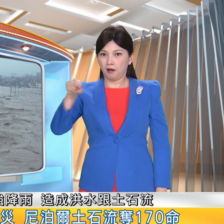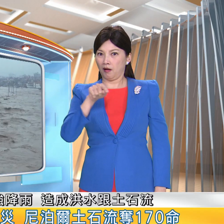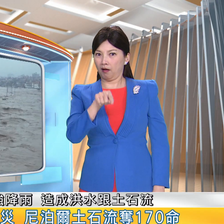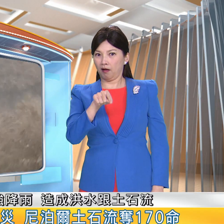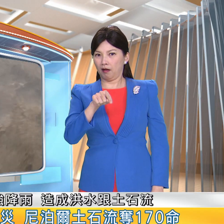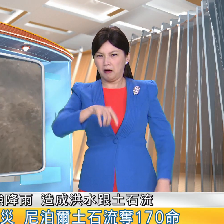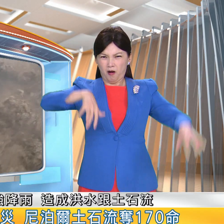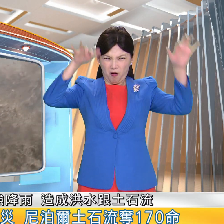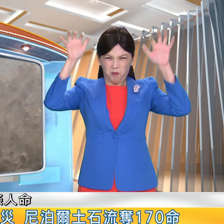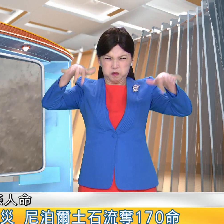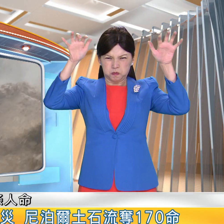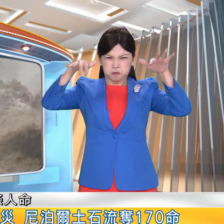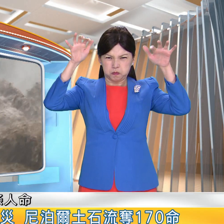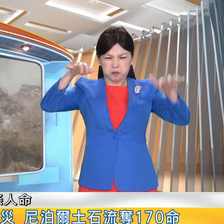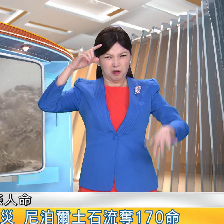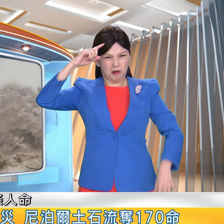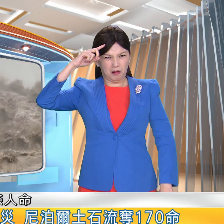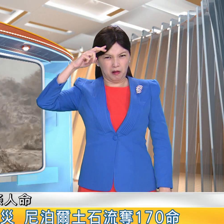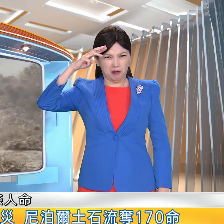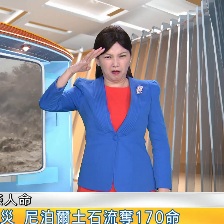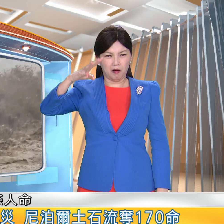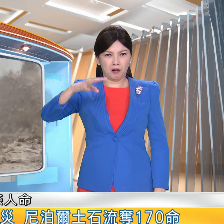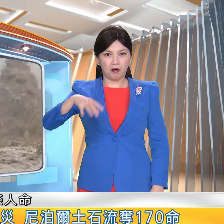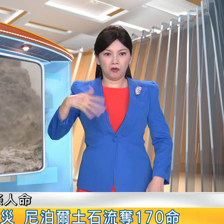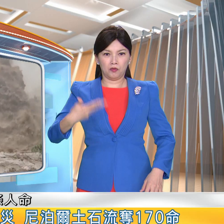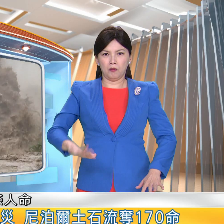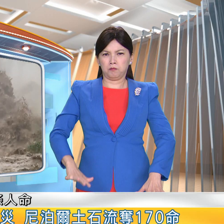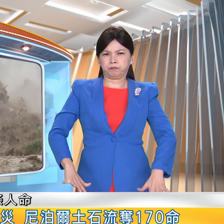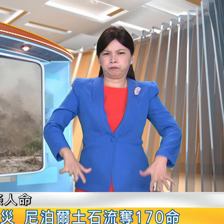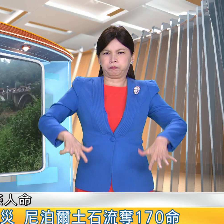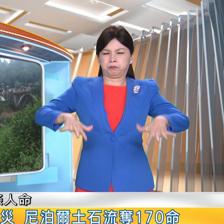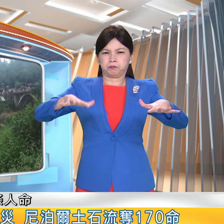流，已经夺走了170条的人命。